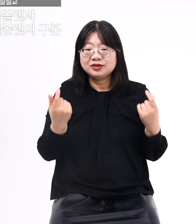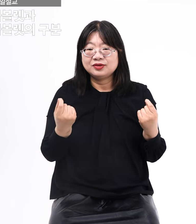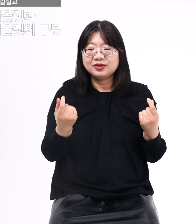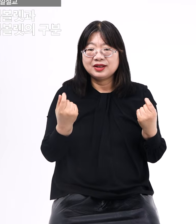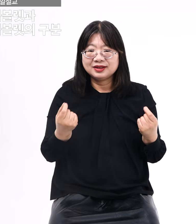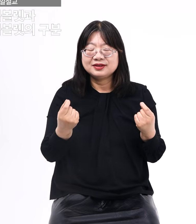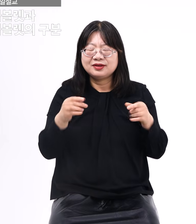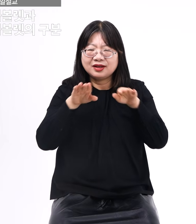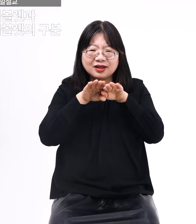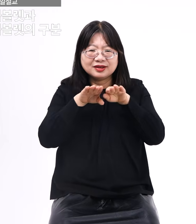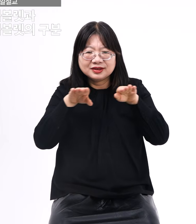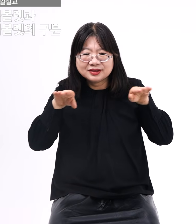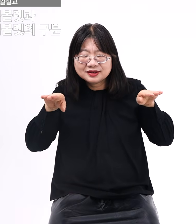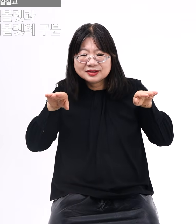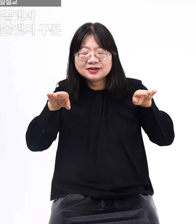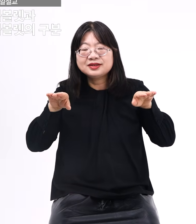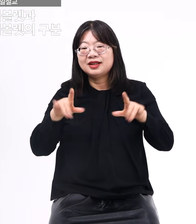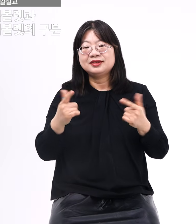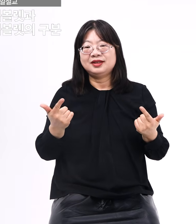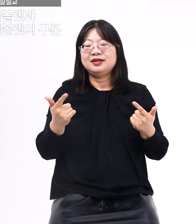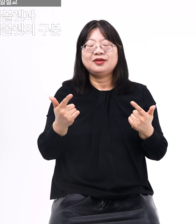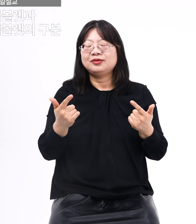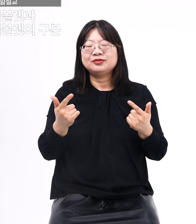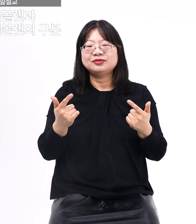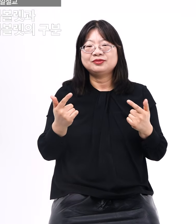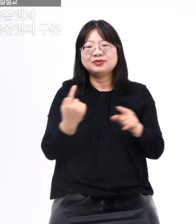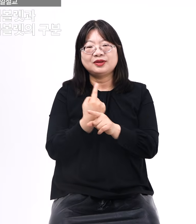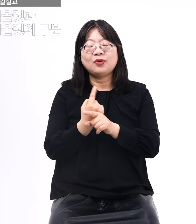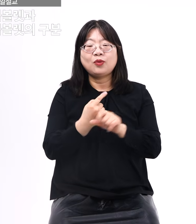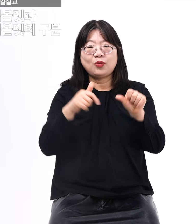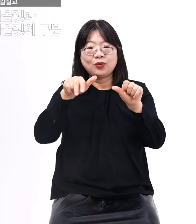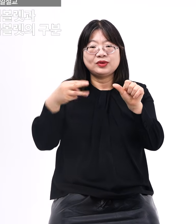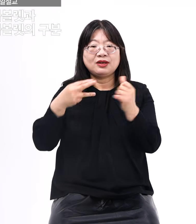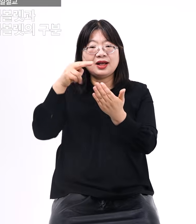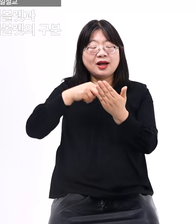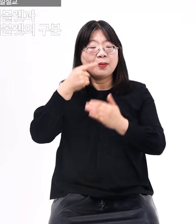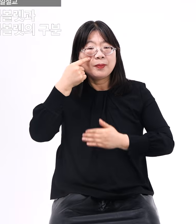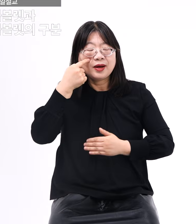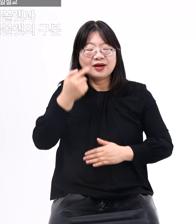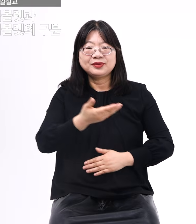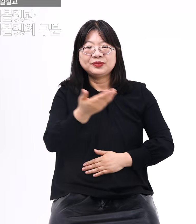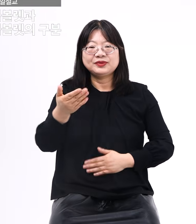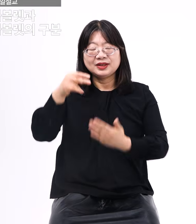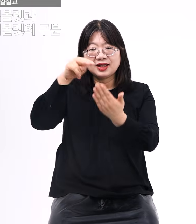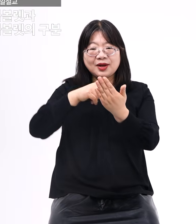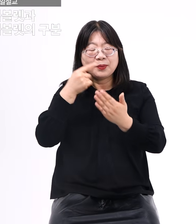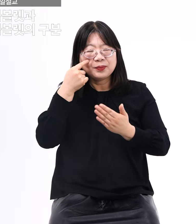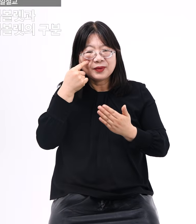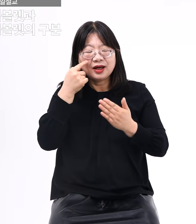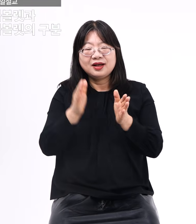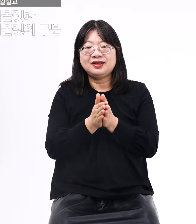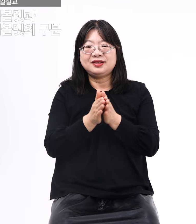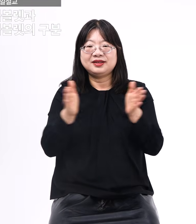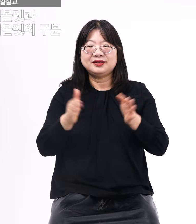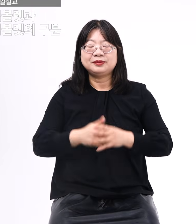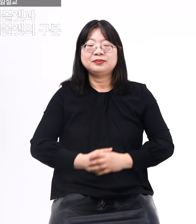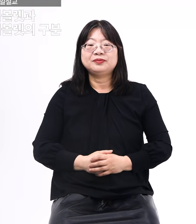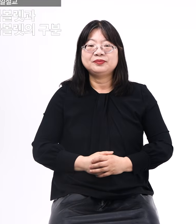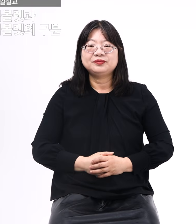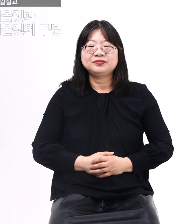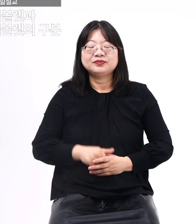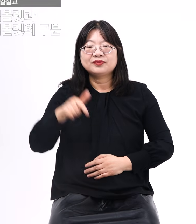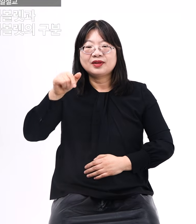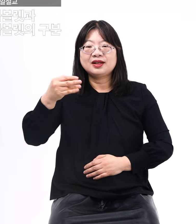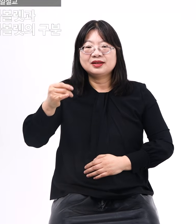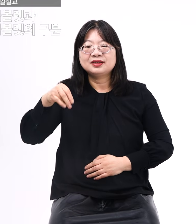똑같이 평행선을 가는 법이 없어요. 뒤집어져요. 5절을 보세요. 5절. 여러분들이 한번 읽어볼까요? 시작.